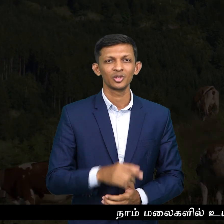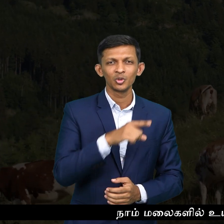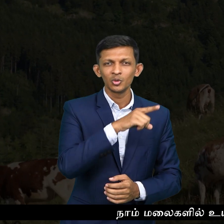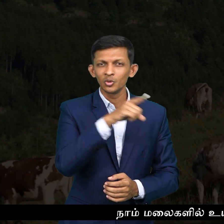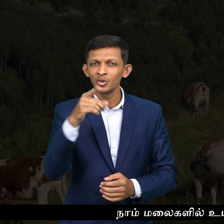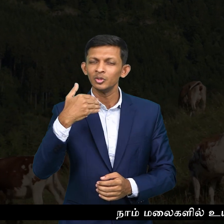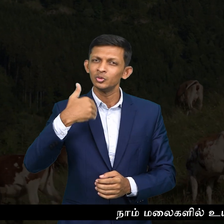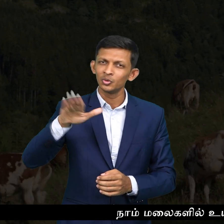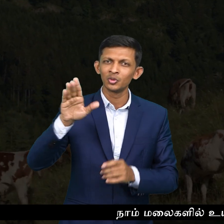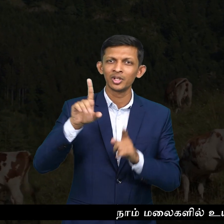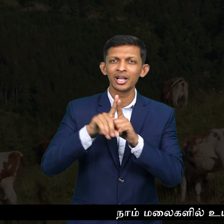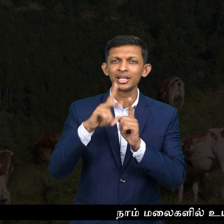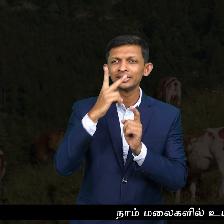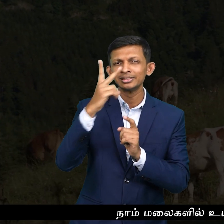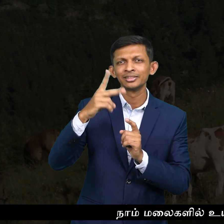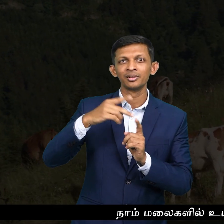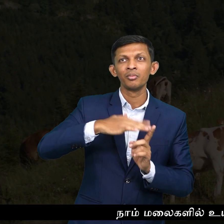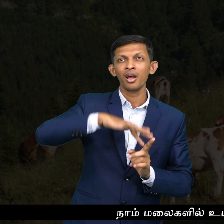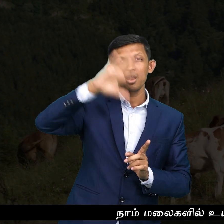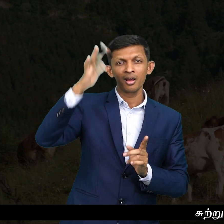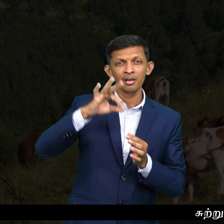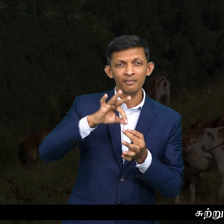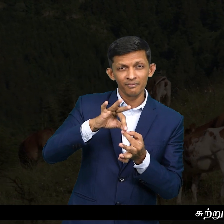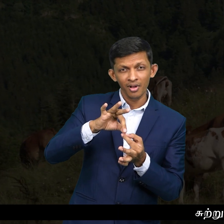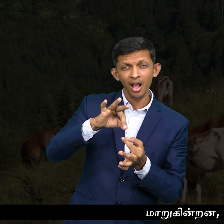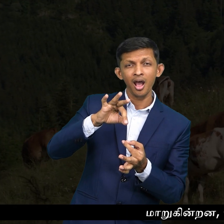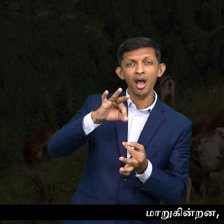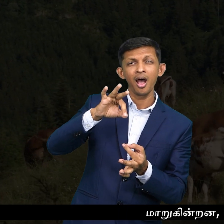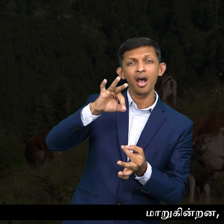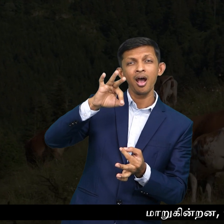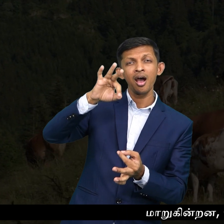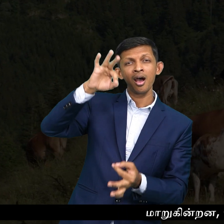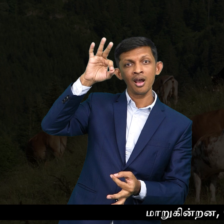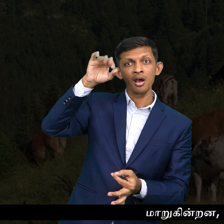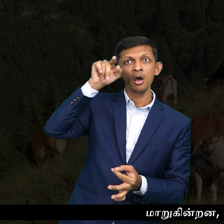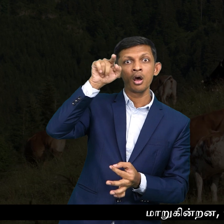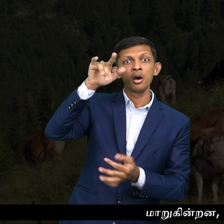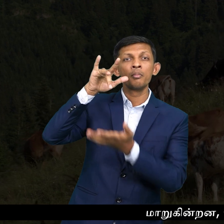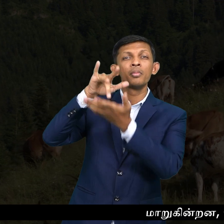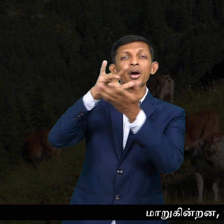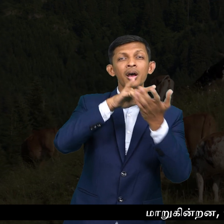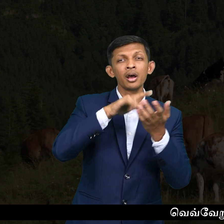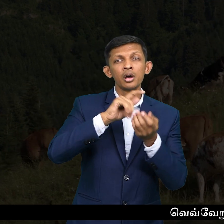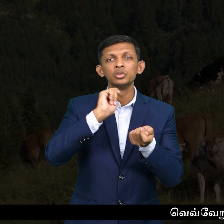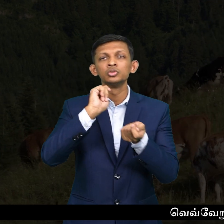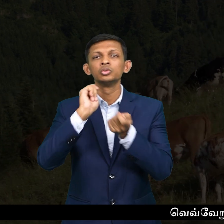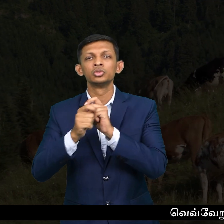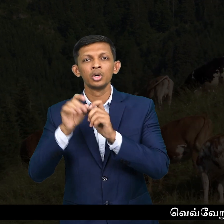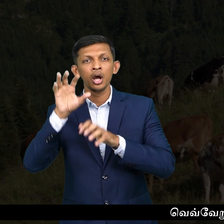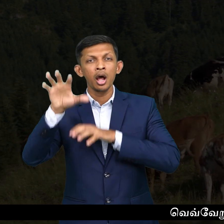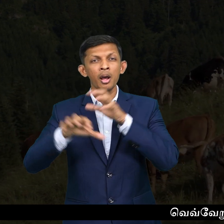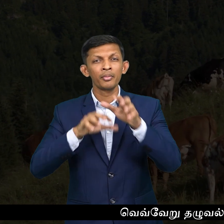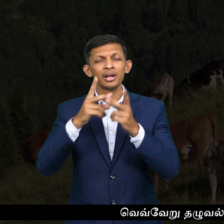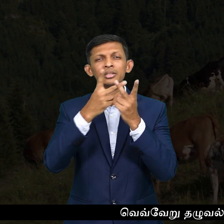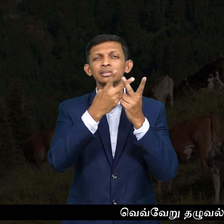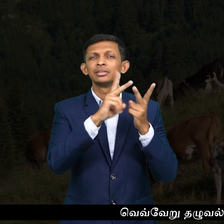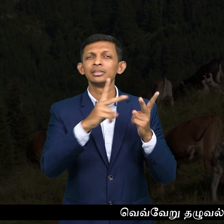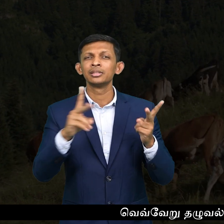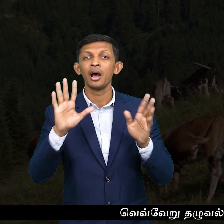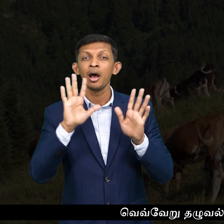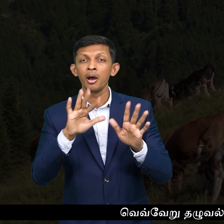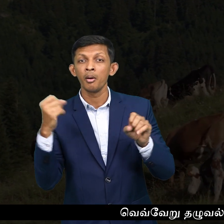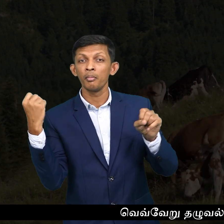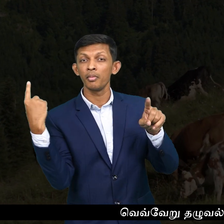நாம் மலைகளில் உயரமாக செல்லும்போது சுற்றுப்புறங்கள் மாறுகின்றன, மேலும் விலங்குகள் வெவ்வேறு உயரங்களில்